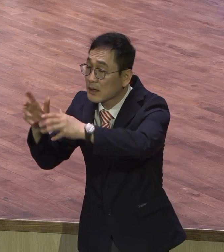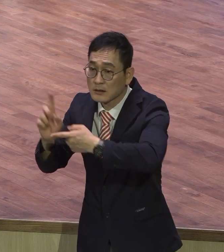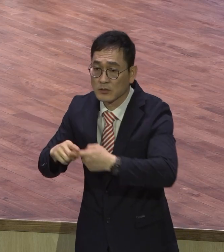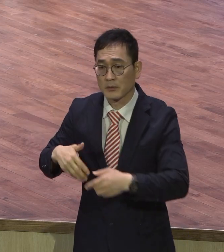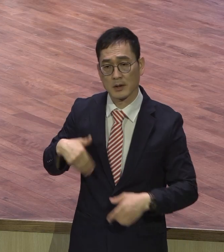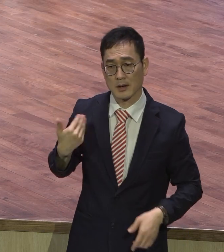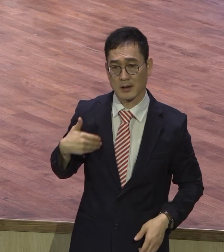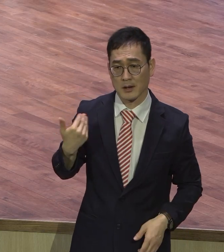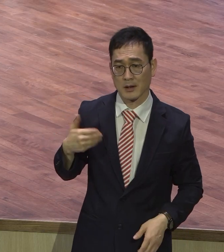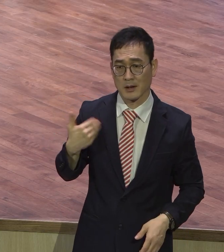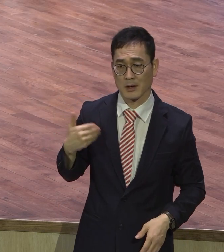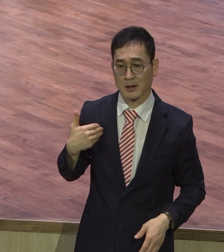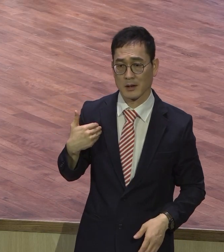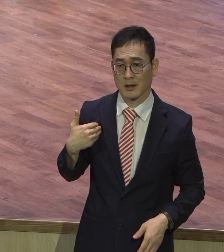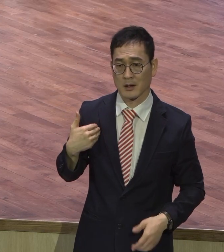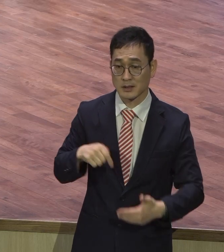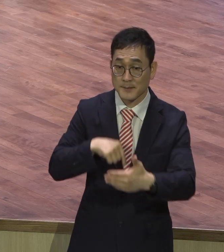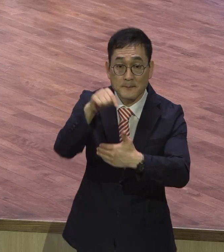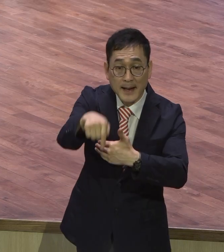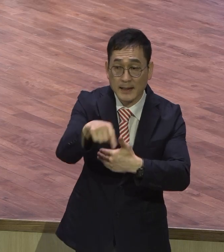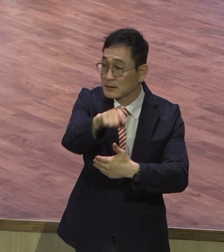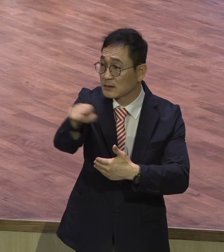경험하지 못해요.